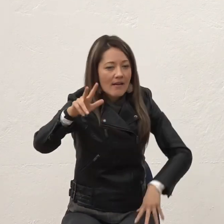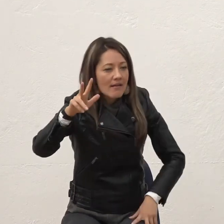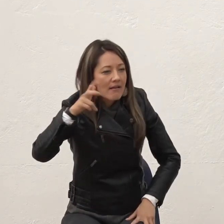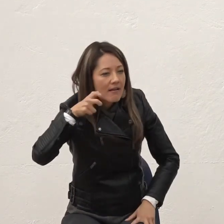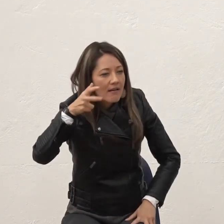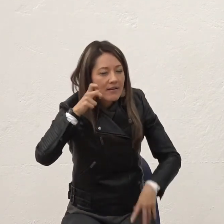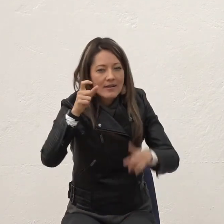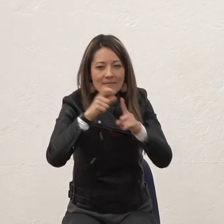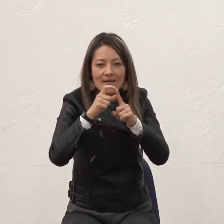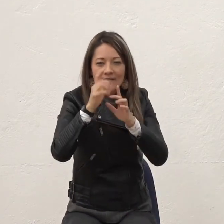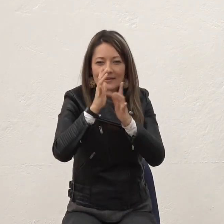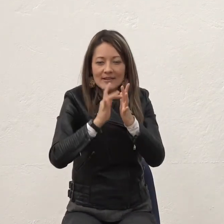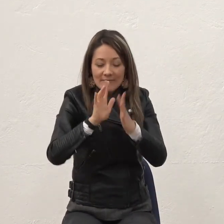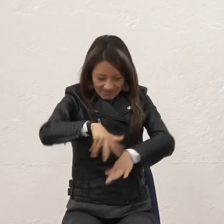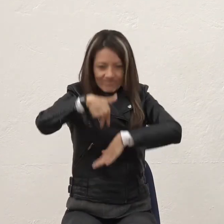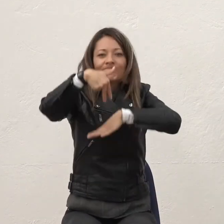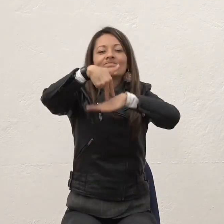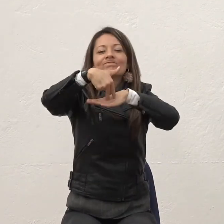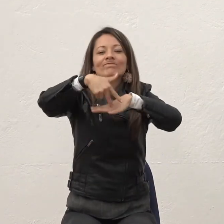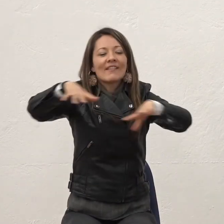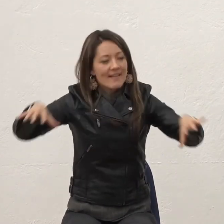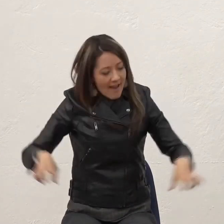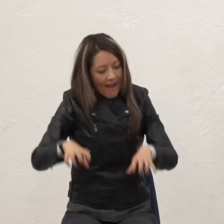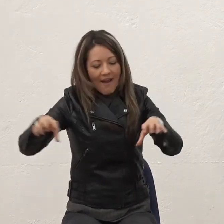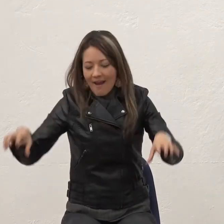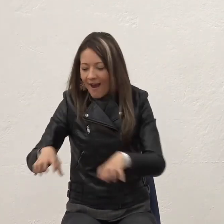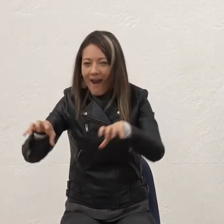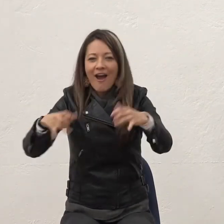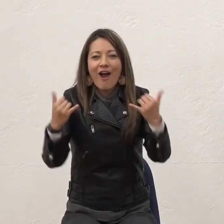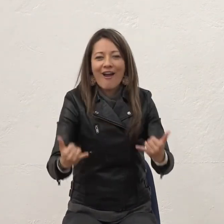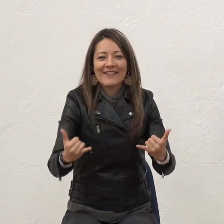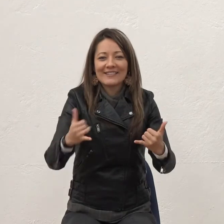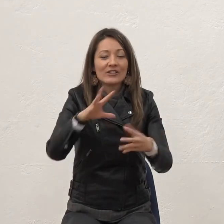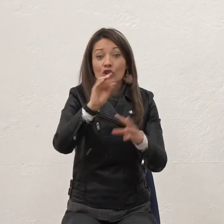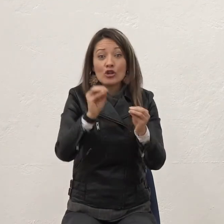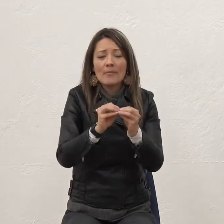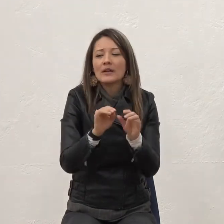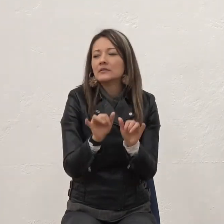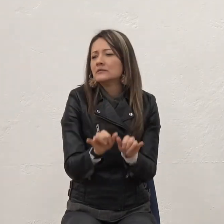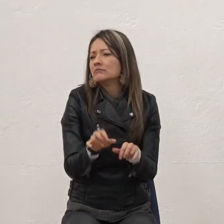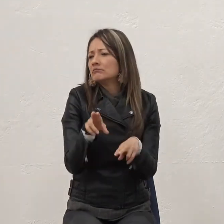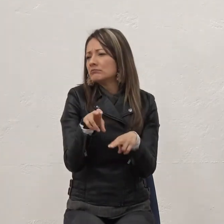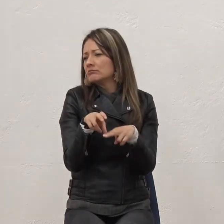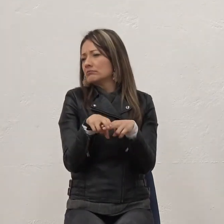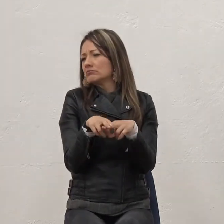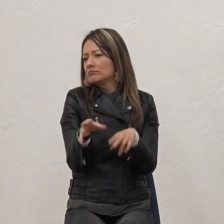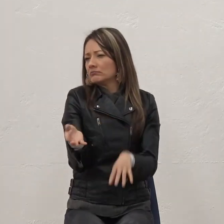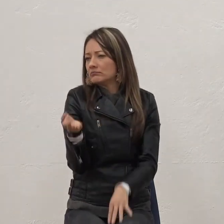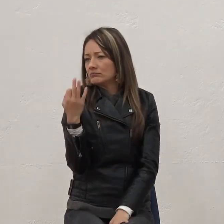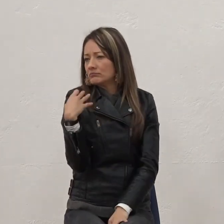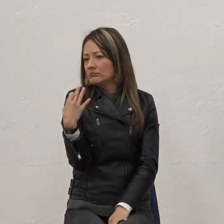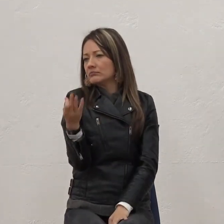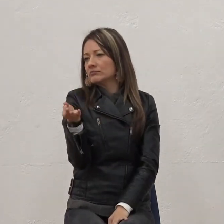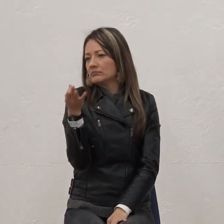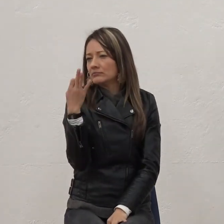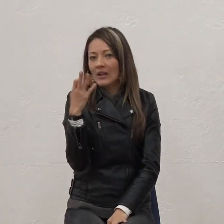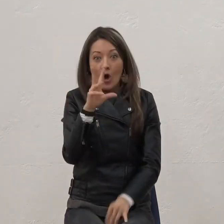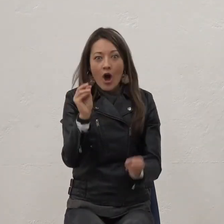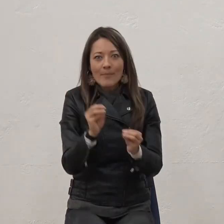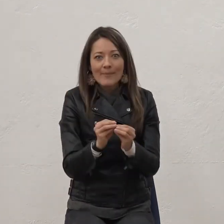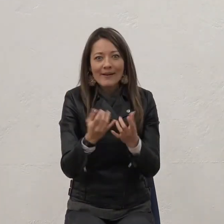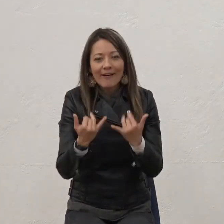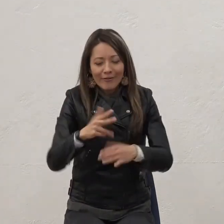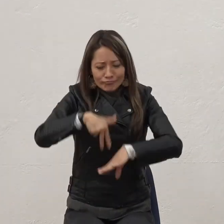las palabras de Jesús. Levántese, accione hoy, ya no más, no se quede sentado, ya no más. Diga, Señor,